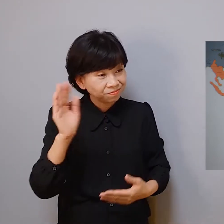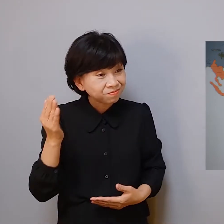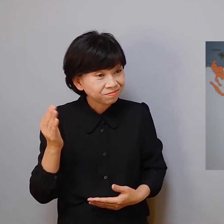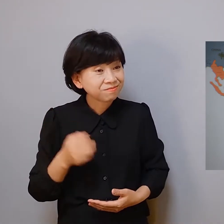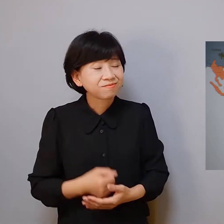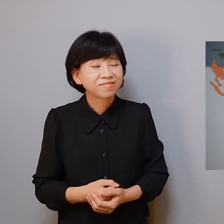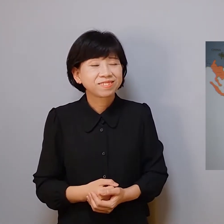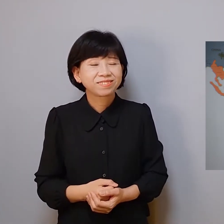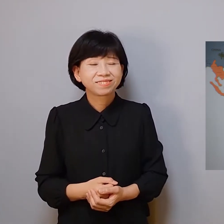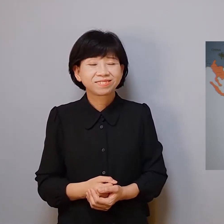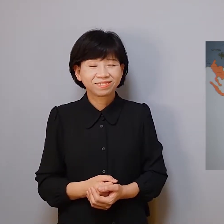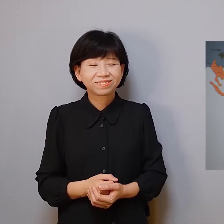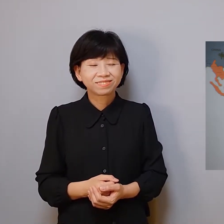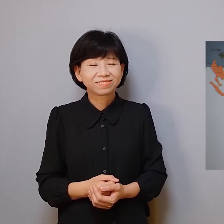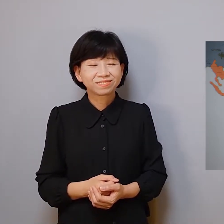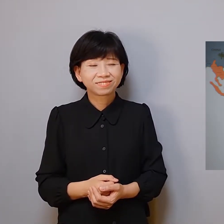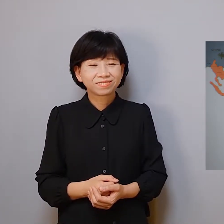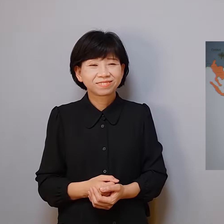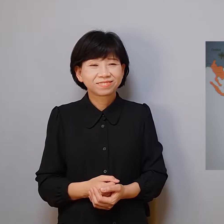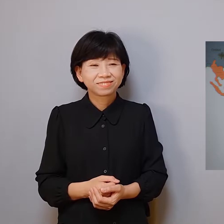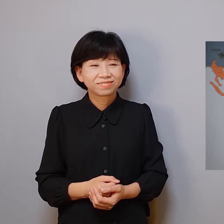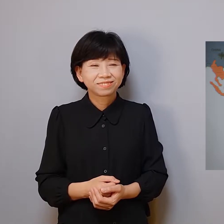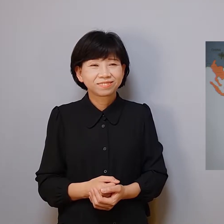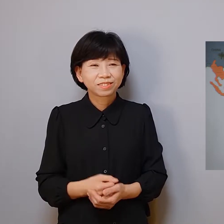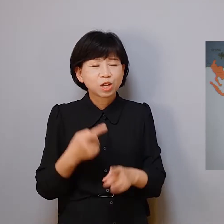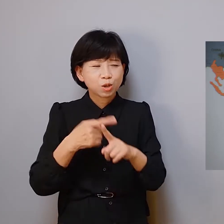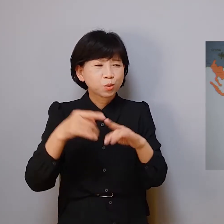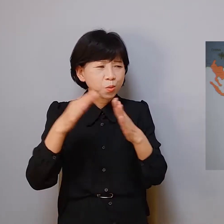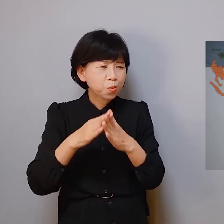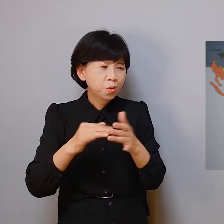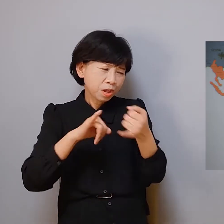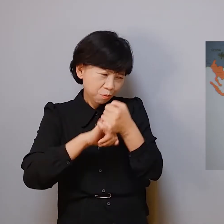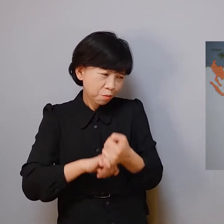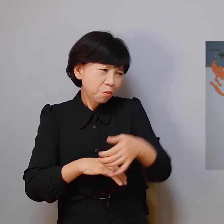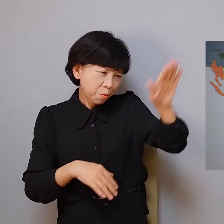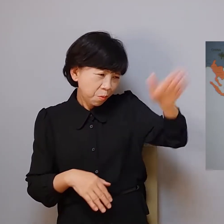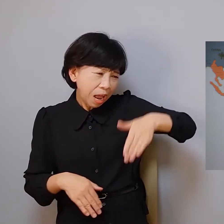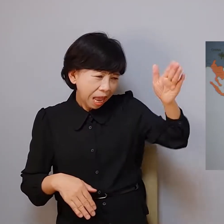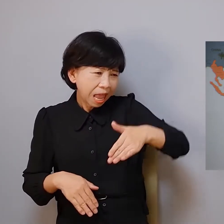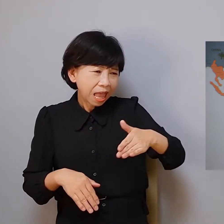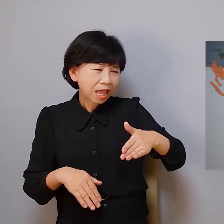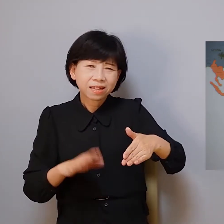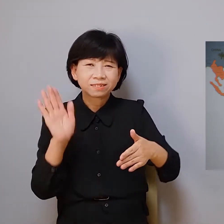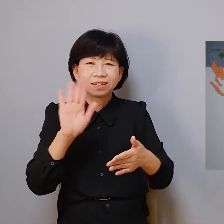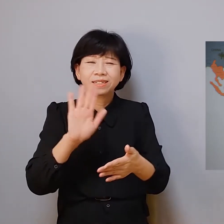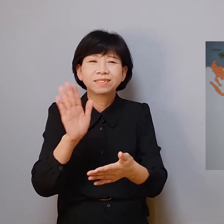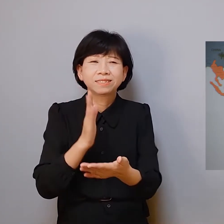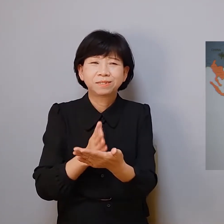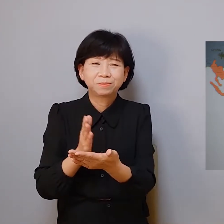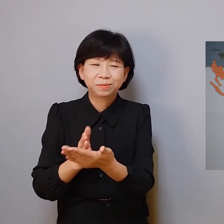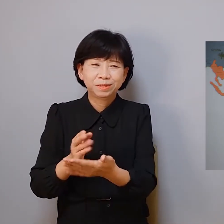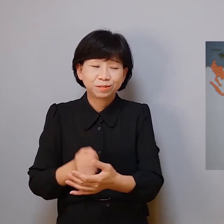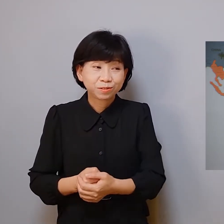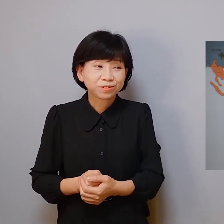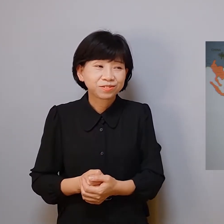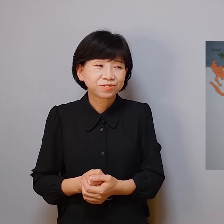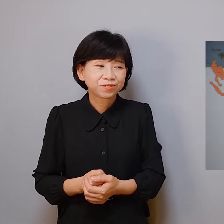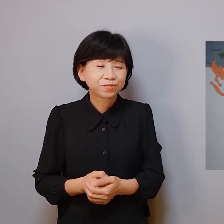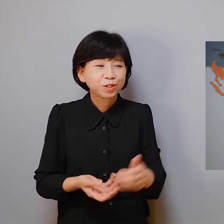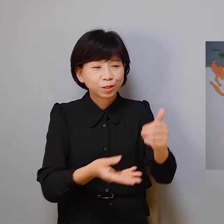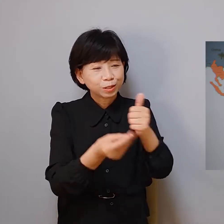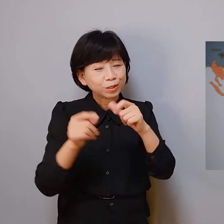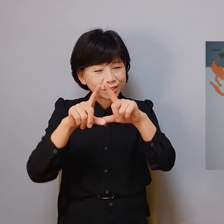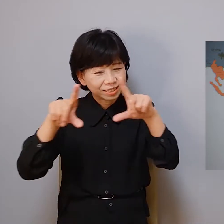전에 초청장을 하나 적어서 그냥 건네시면 됩니다. 그러면 그때 5월 첫 번째 주일이나 두 번째